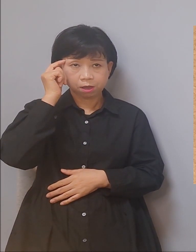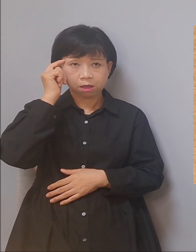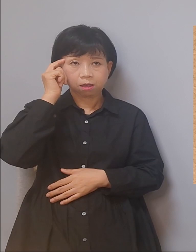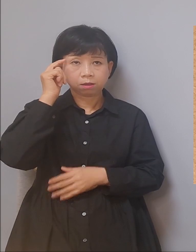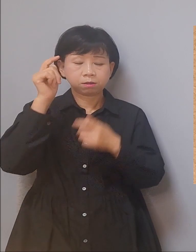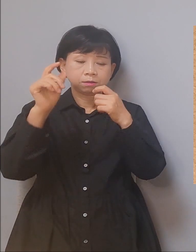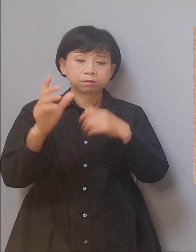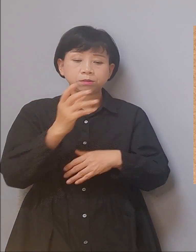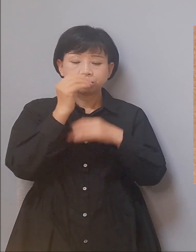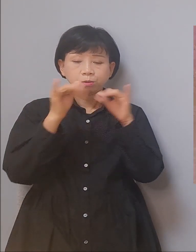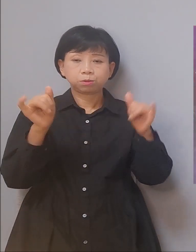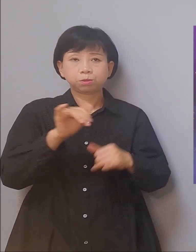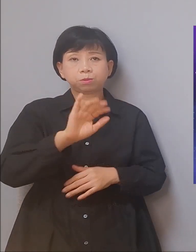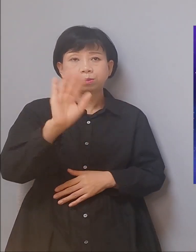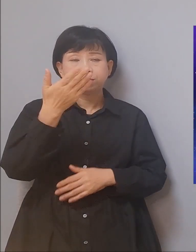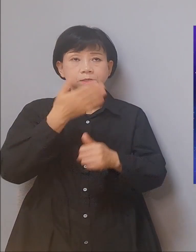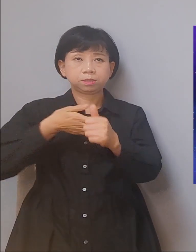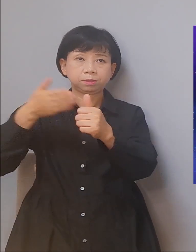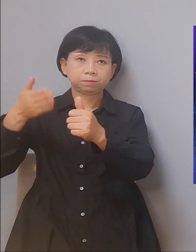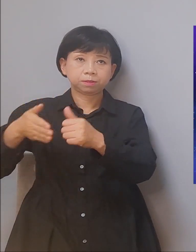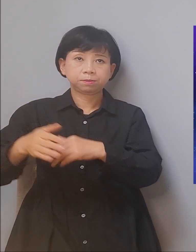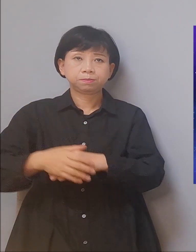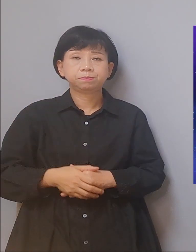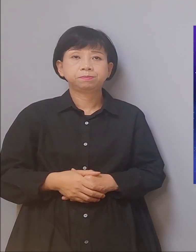성도님들 되시길 바랍니다.